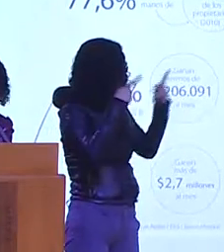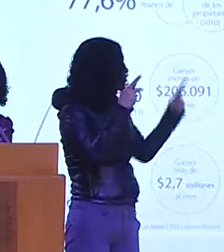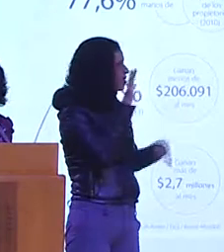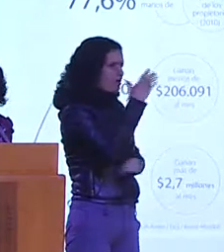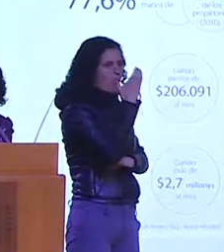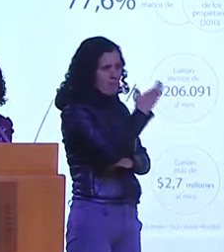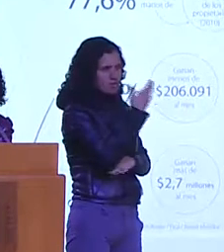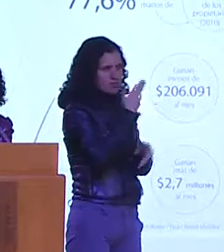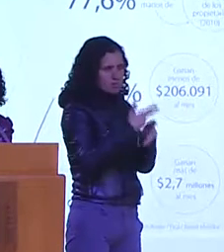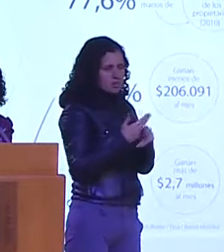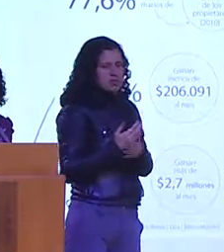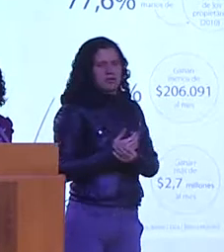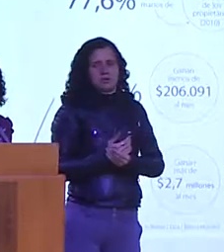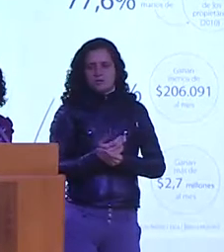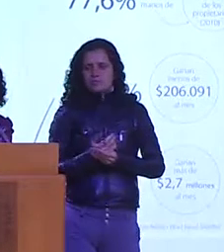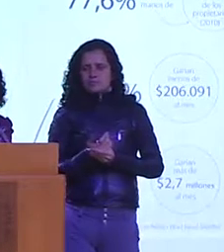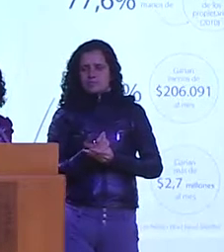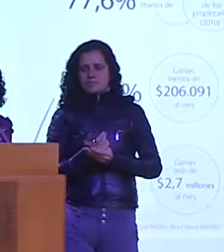recientemente.